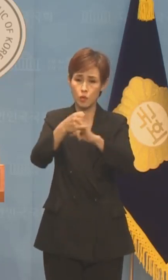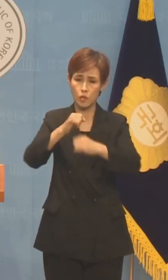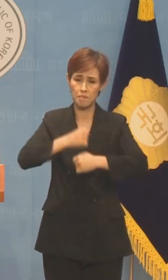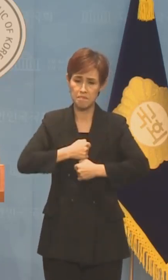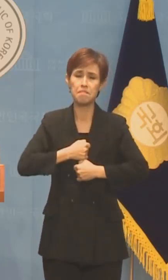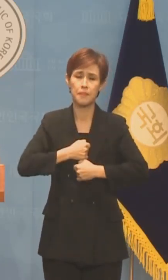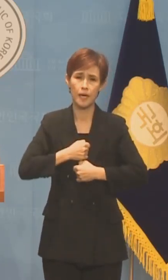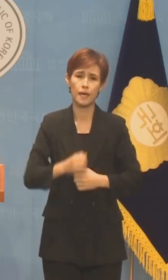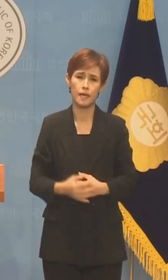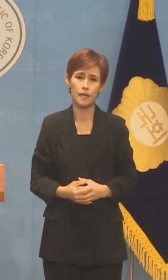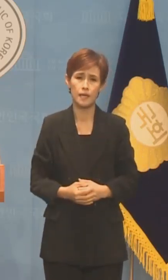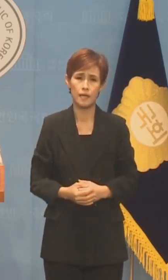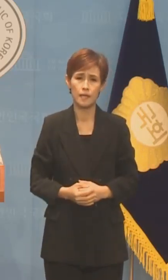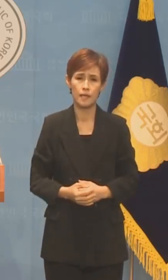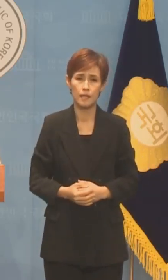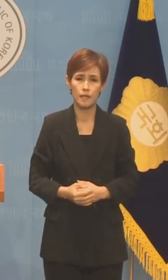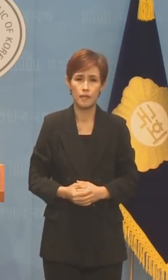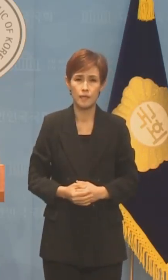원칙을 지킨 바 있습니다.